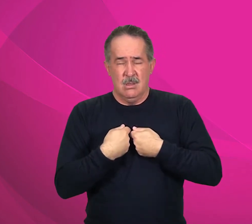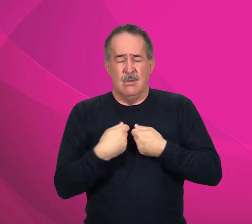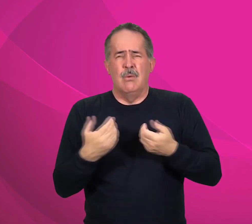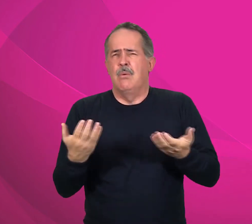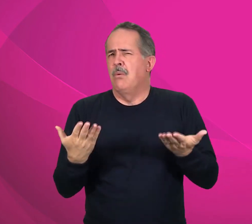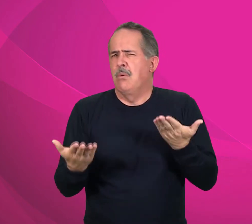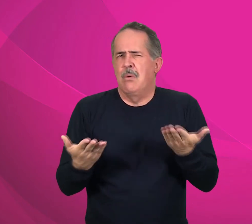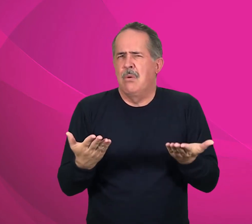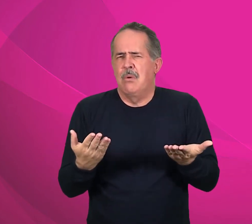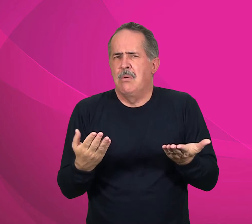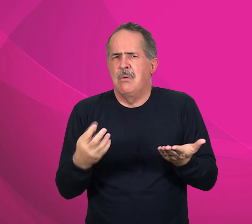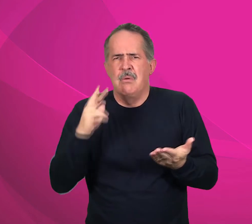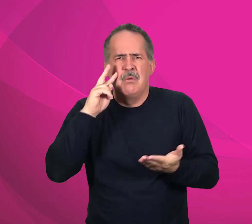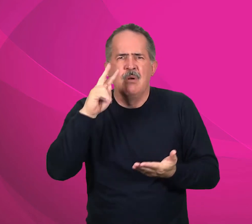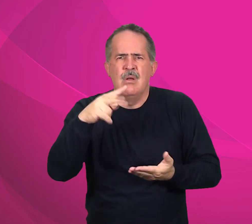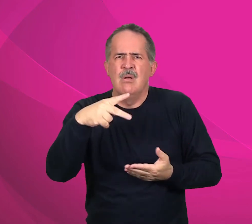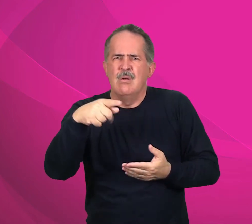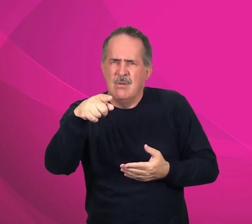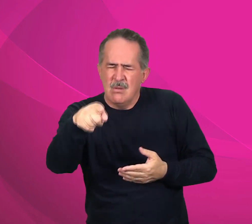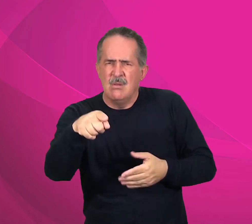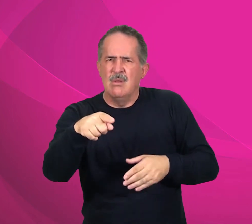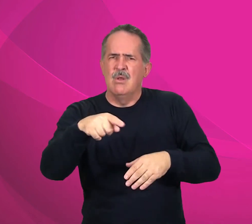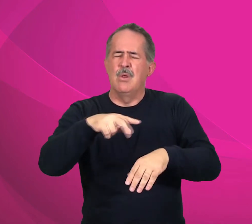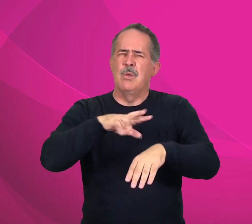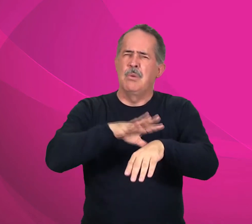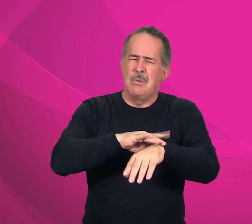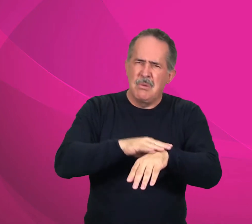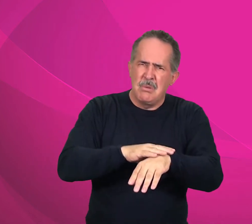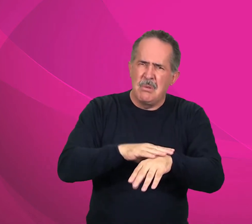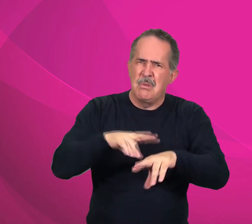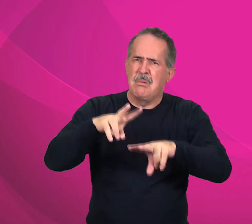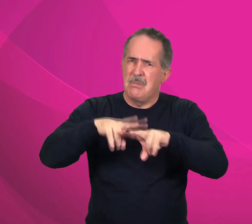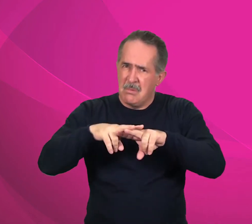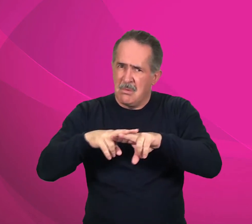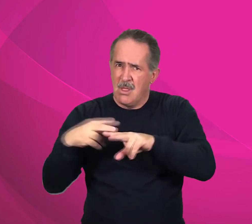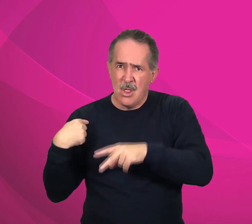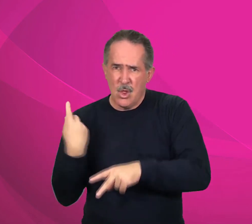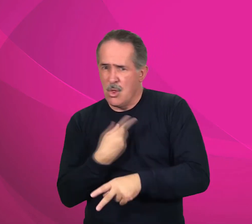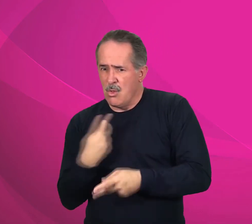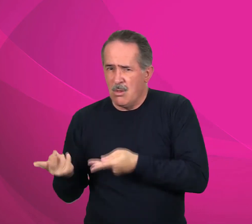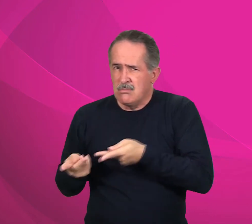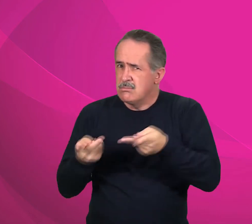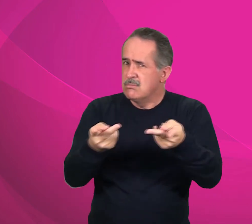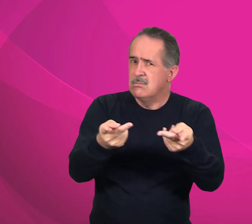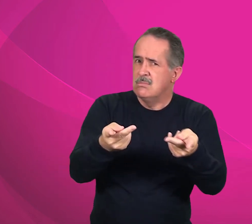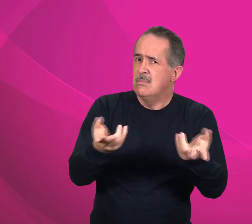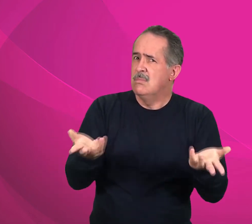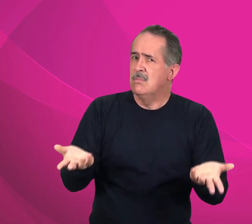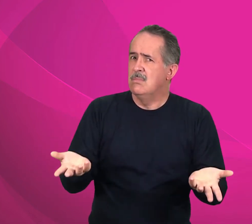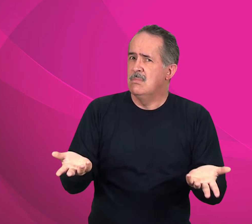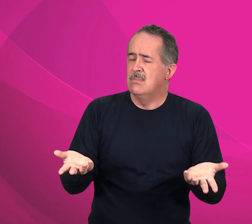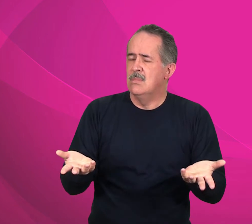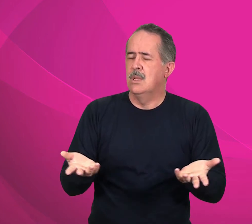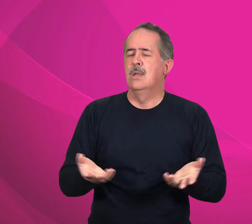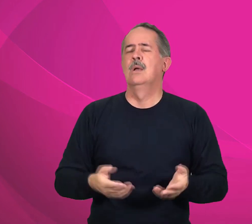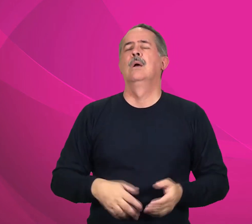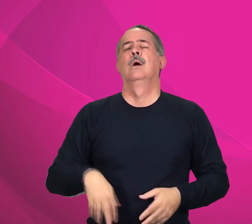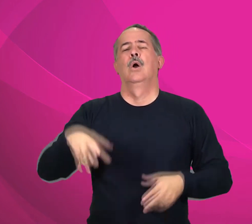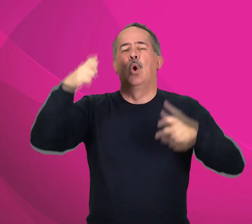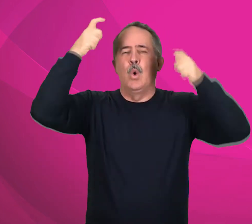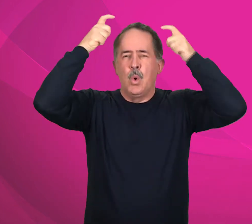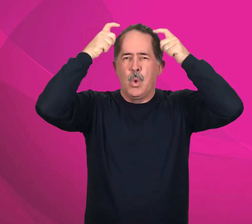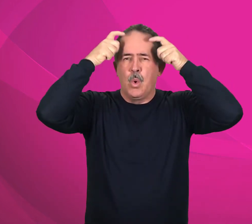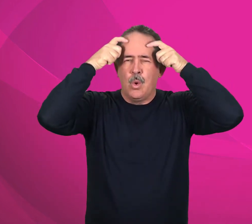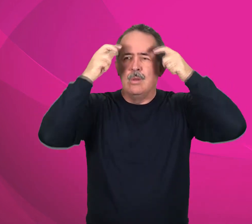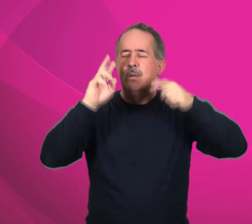quando foi que tivemos doente ou preso e fomos de visitar então rei